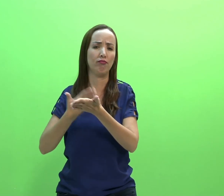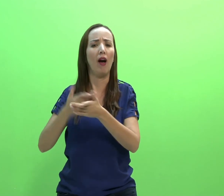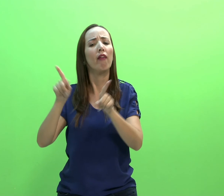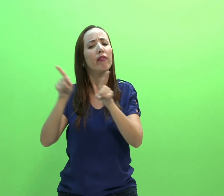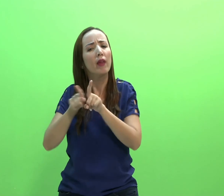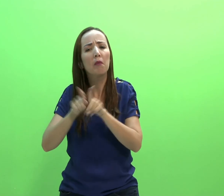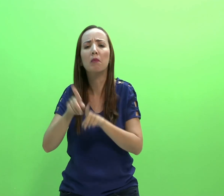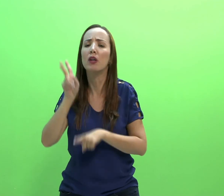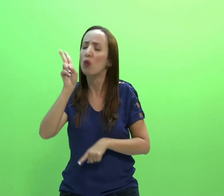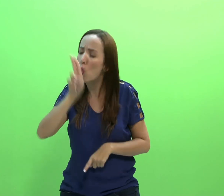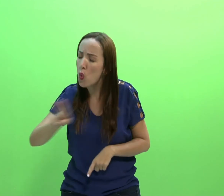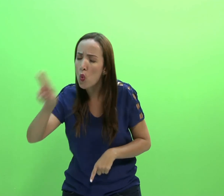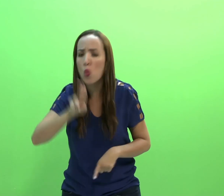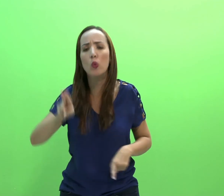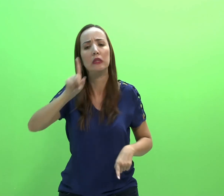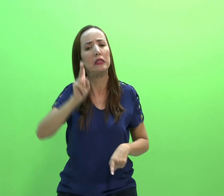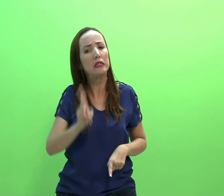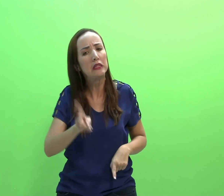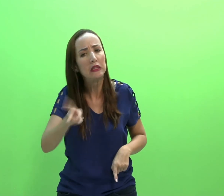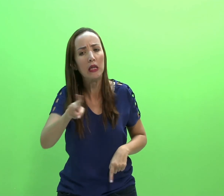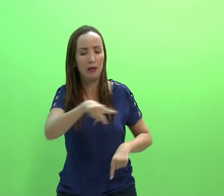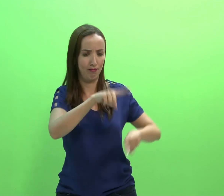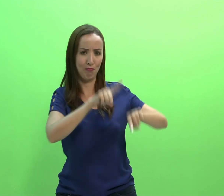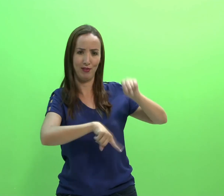Vocês devem sempre estudar, utilizar os